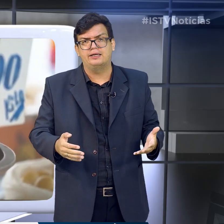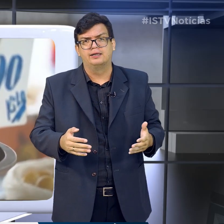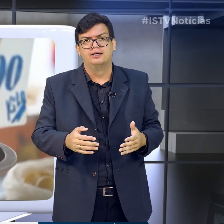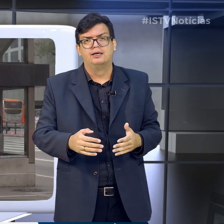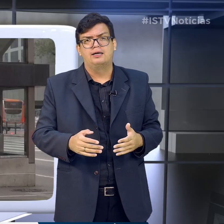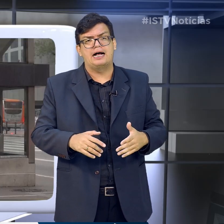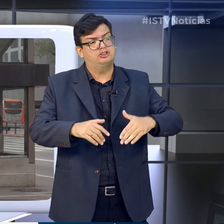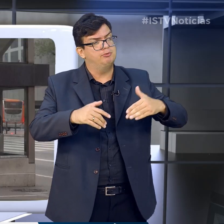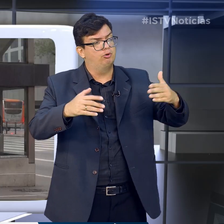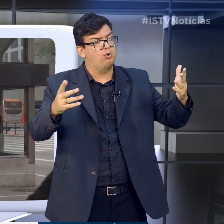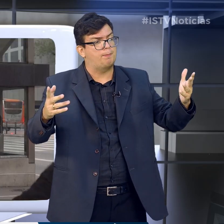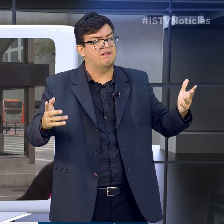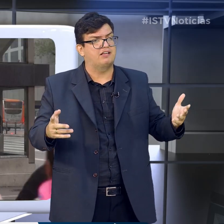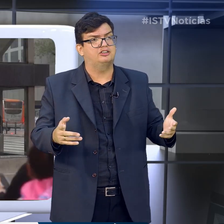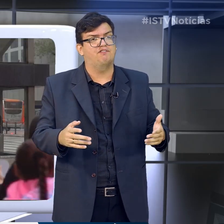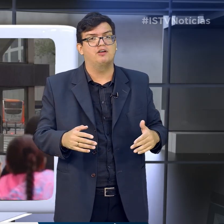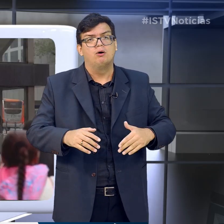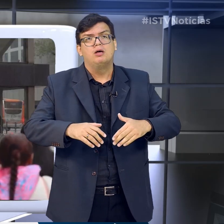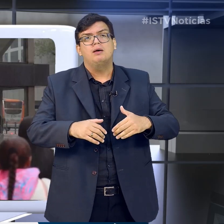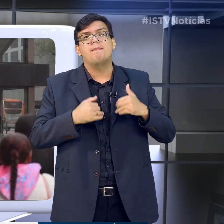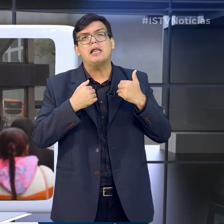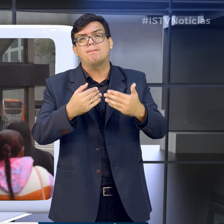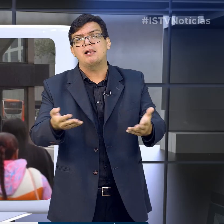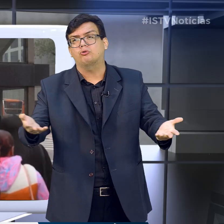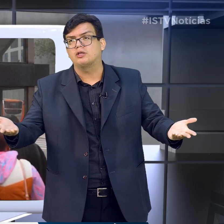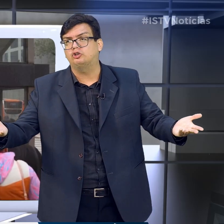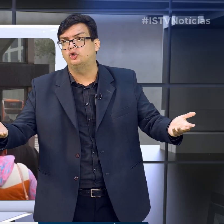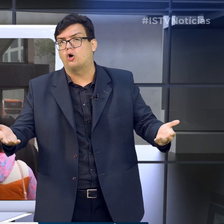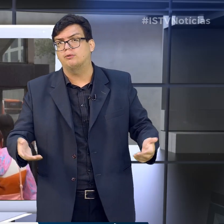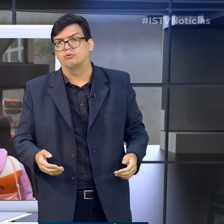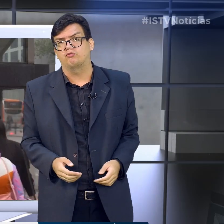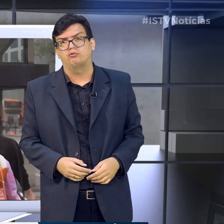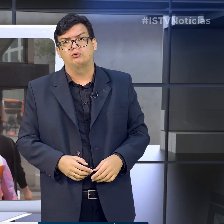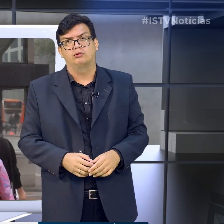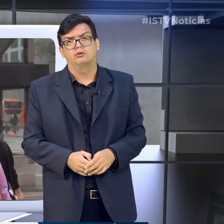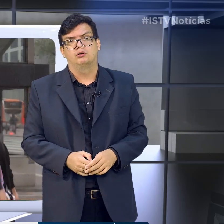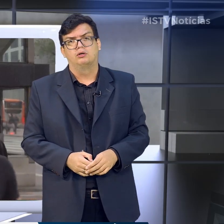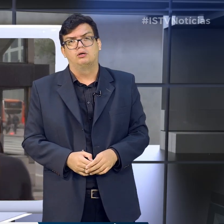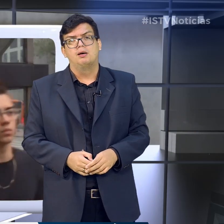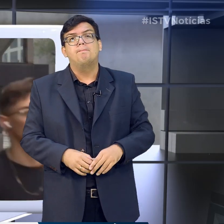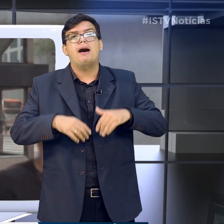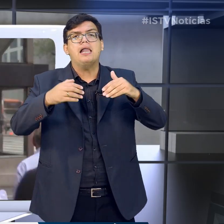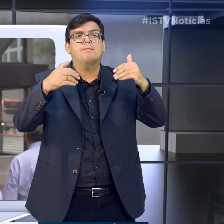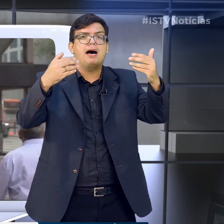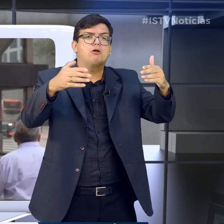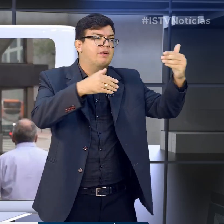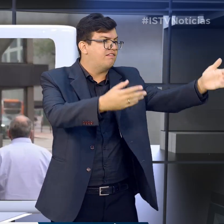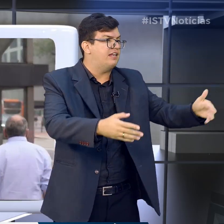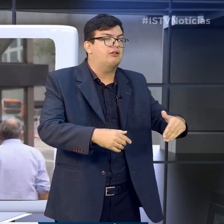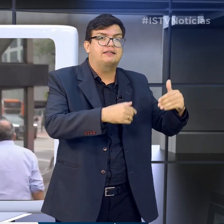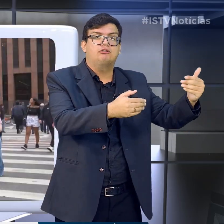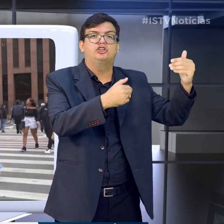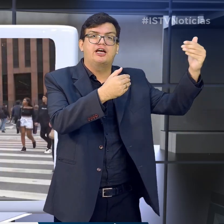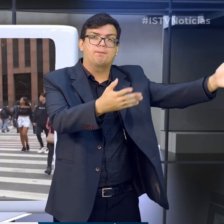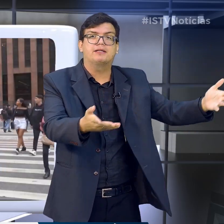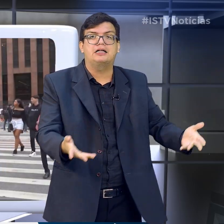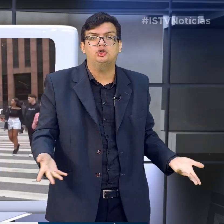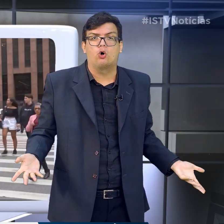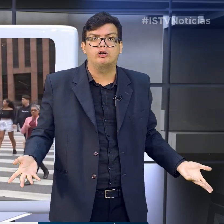quem a diminuir a passagem de avião mas eu tô andando de ônibus malemalho brasileiro tá tendo dinheiro para andar de